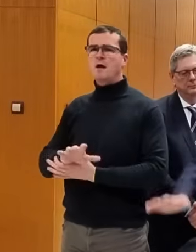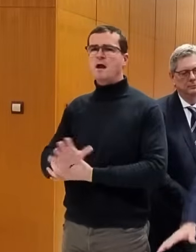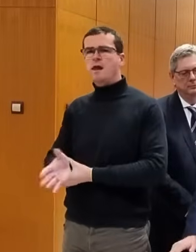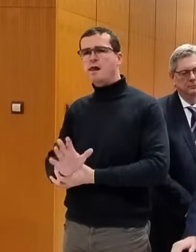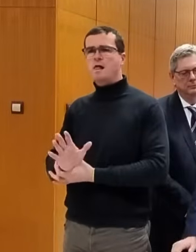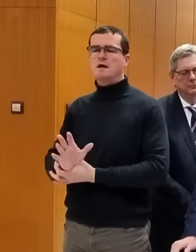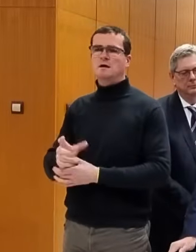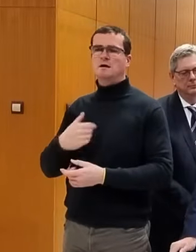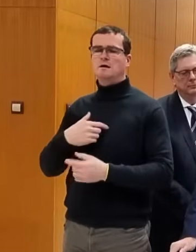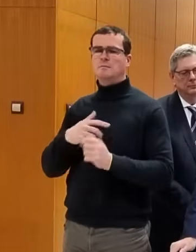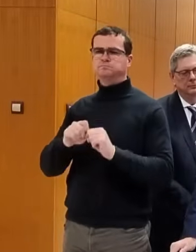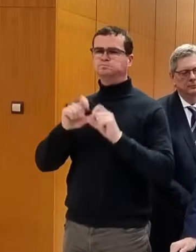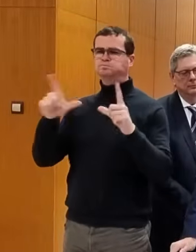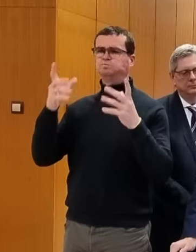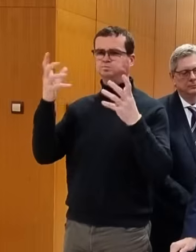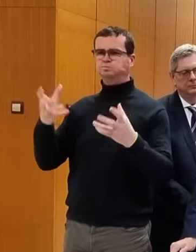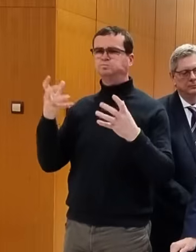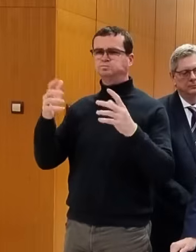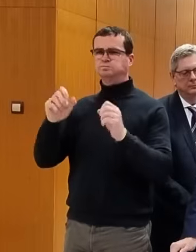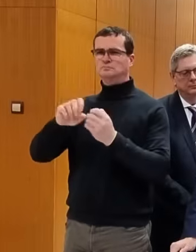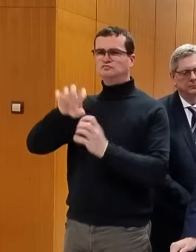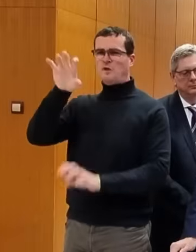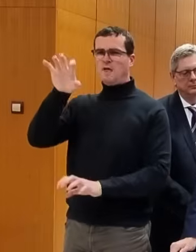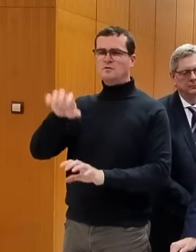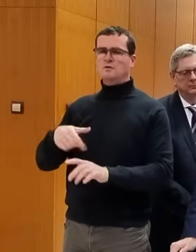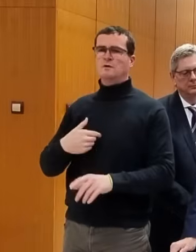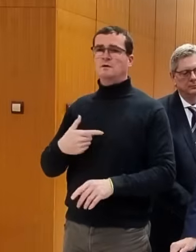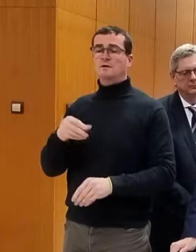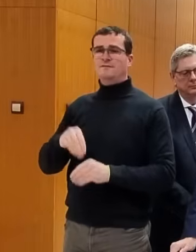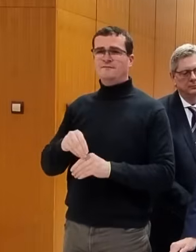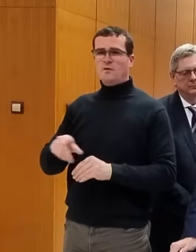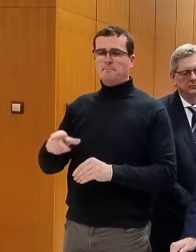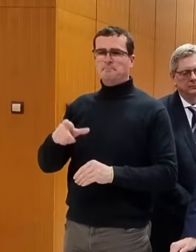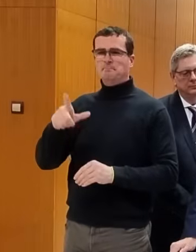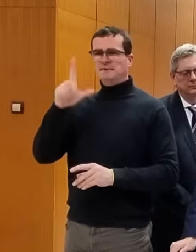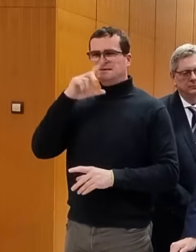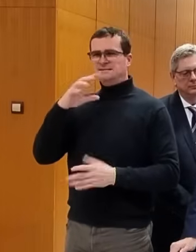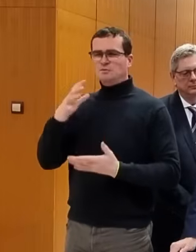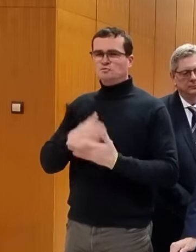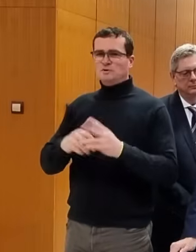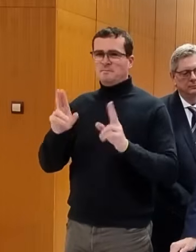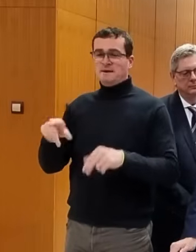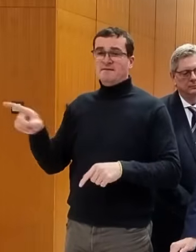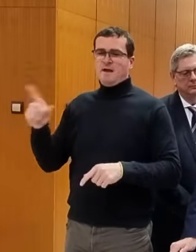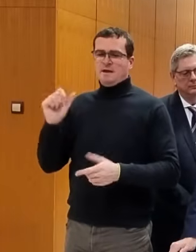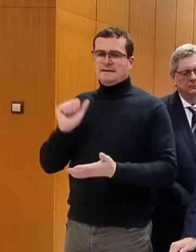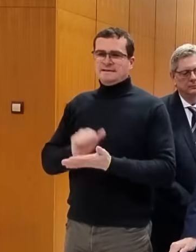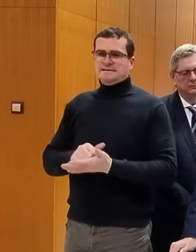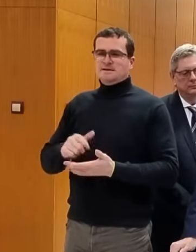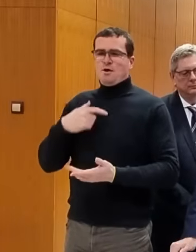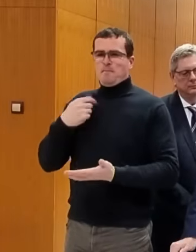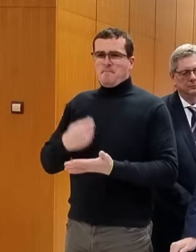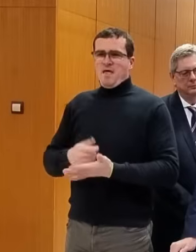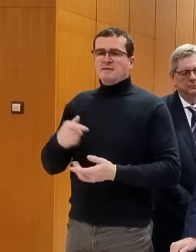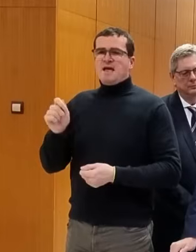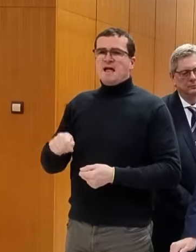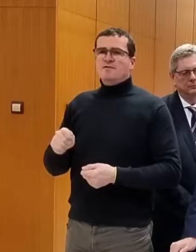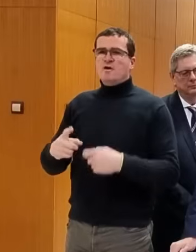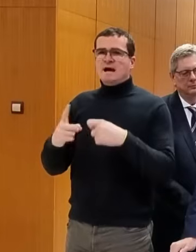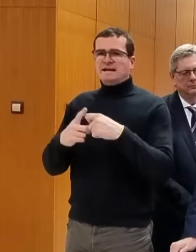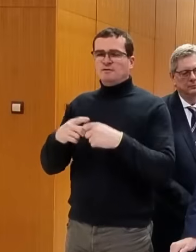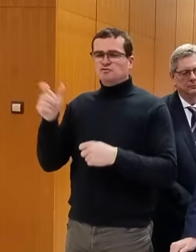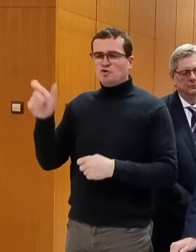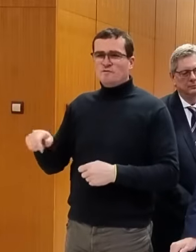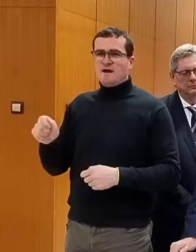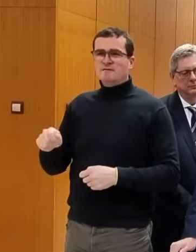budú titulné články. Ale v tomto prípade išlo o zneužitie práva a v jeho prípade určite. To isté platí o advokátovi